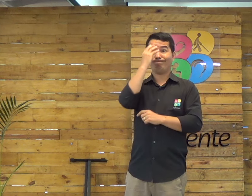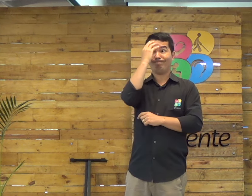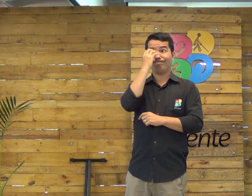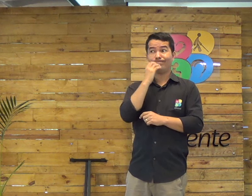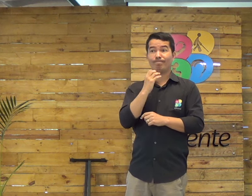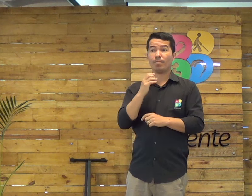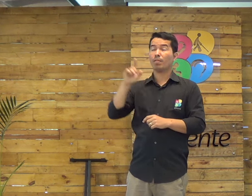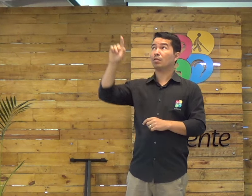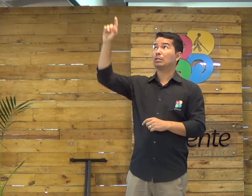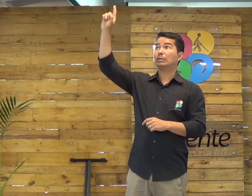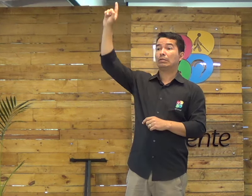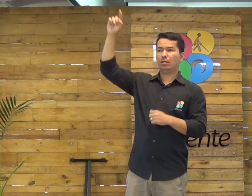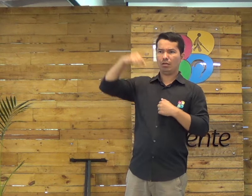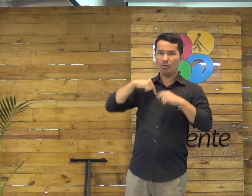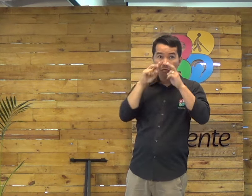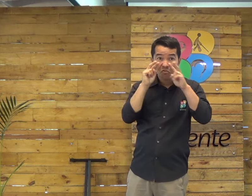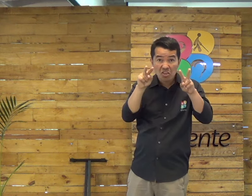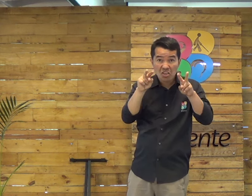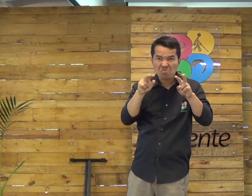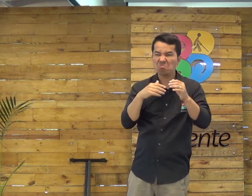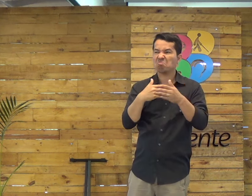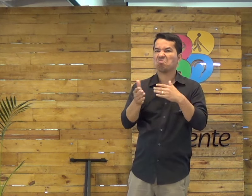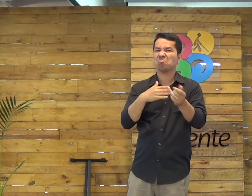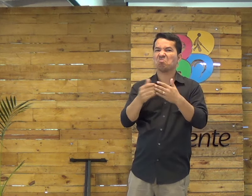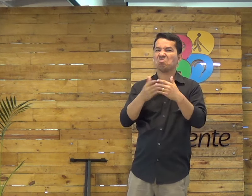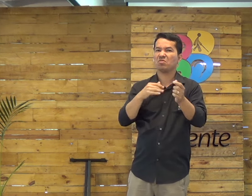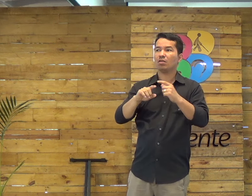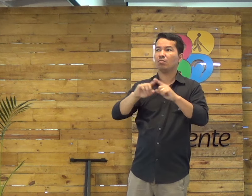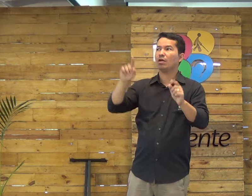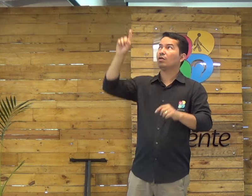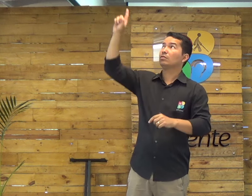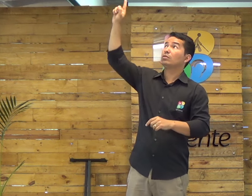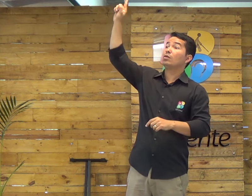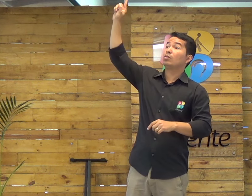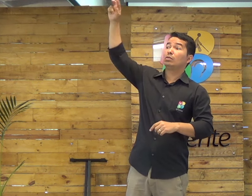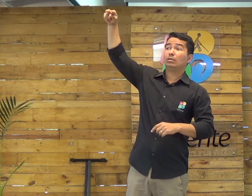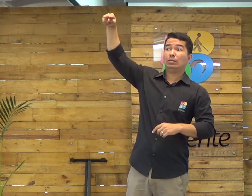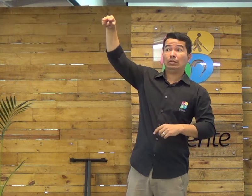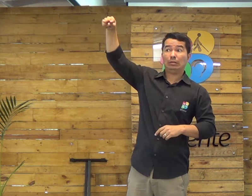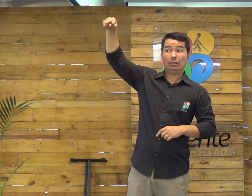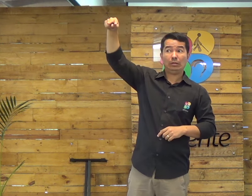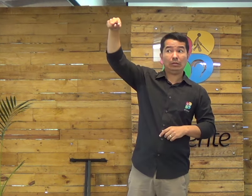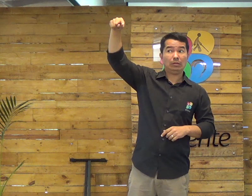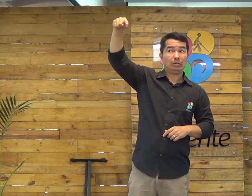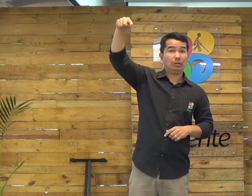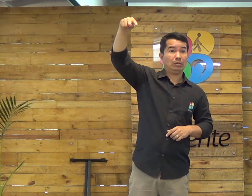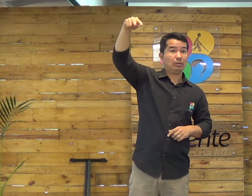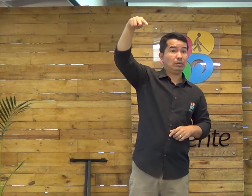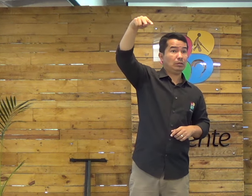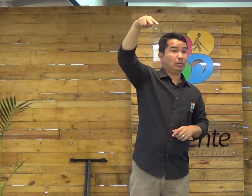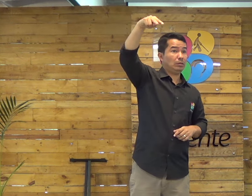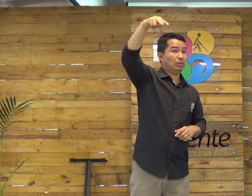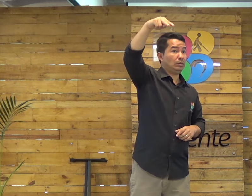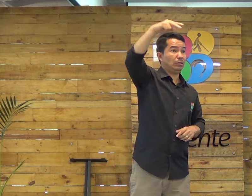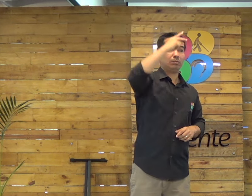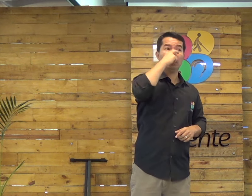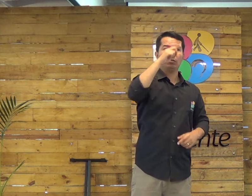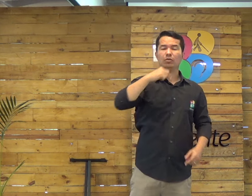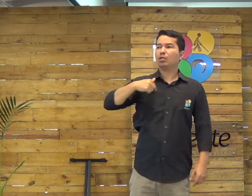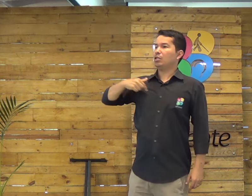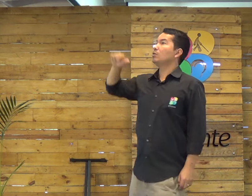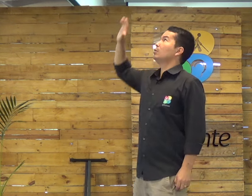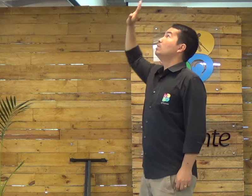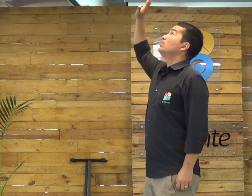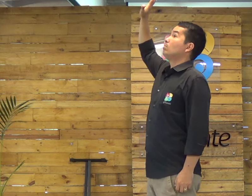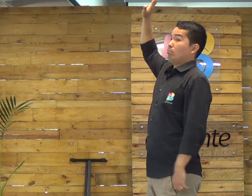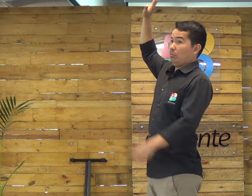entendeu claramente, você ficou de pé, você sabe que é sério. Porque não importa se eu ouvir você ficar em pé. Aí o pastor viu.